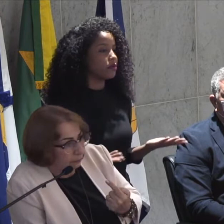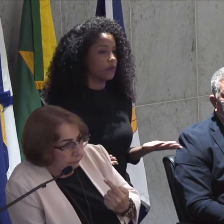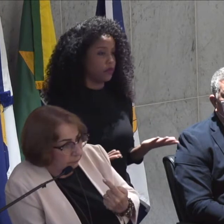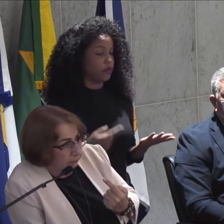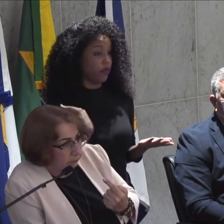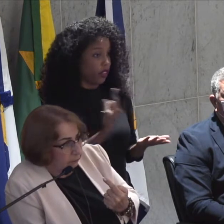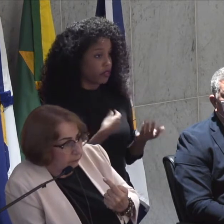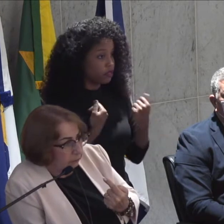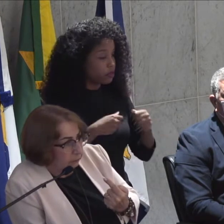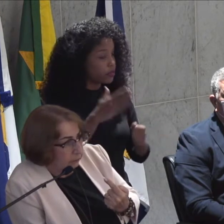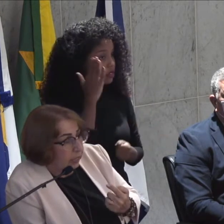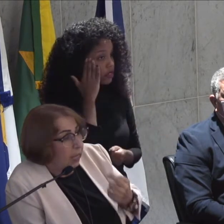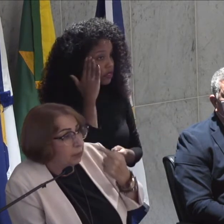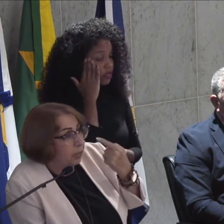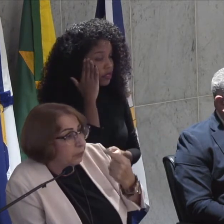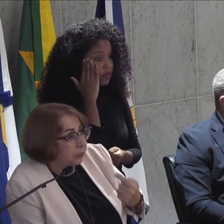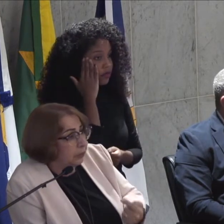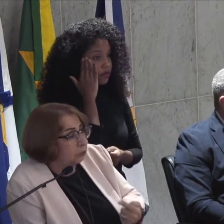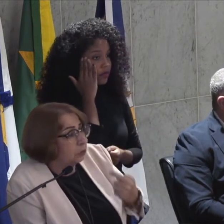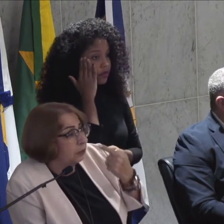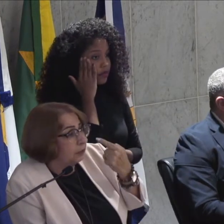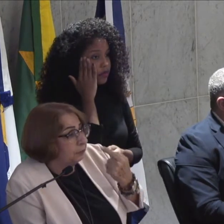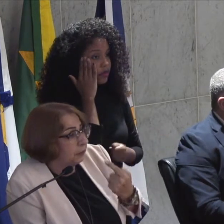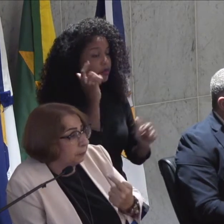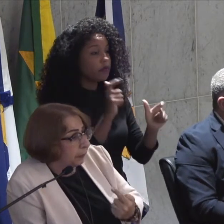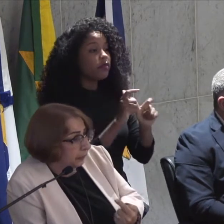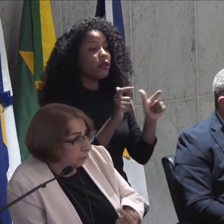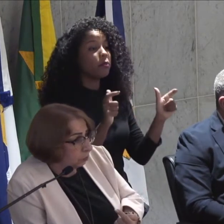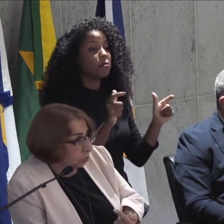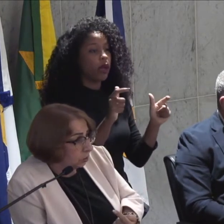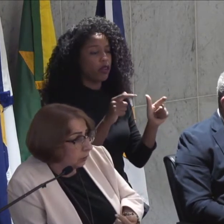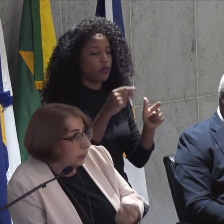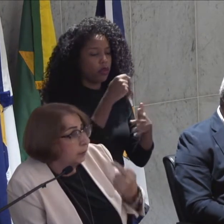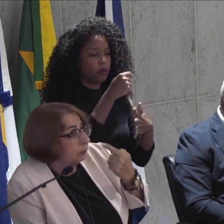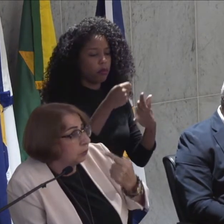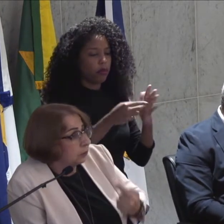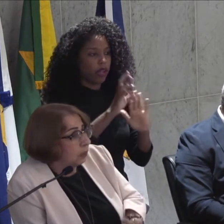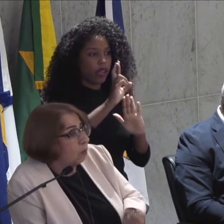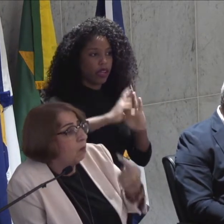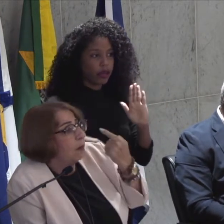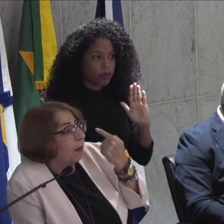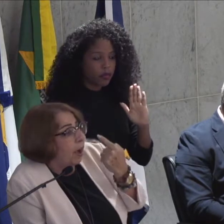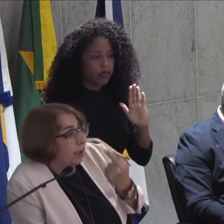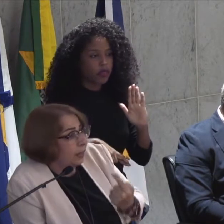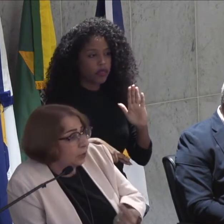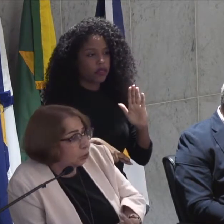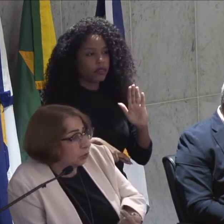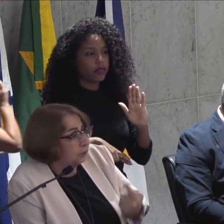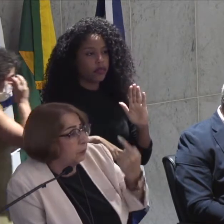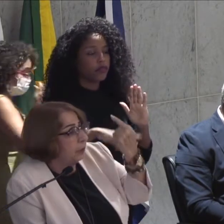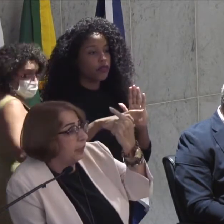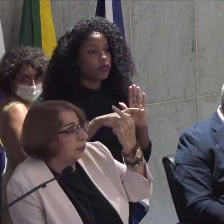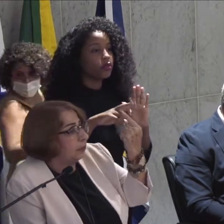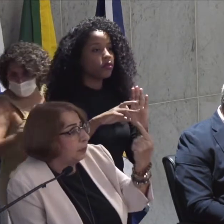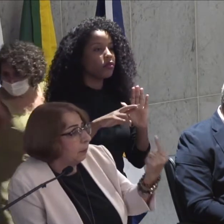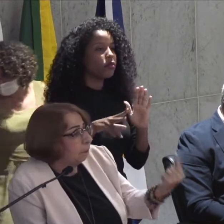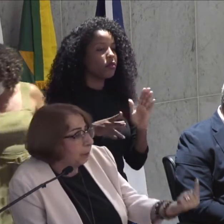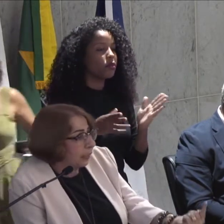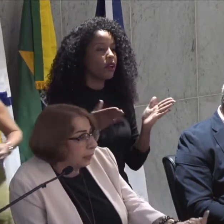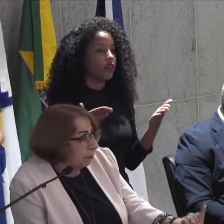compreenda. A maioria dos indeferimentos não são